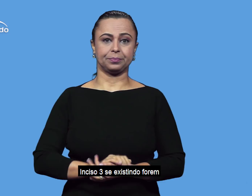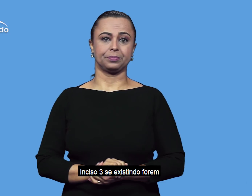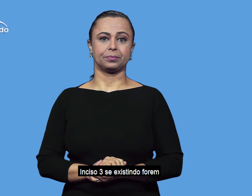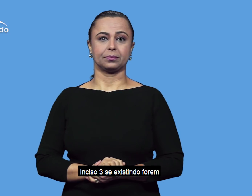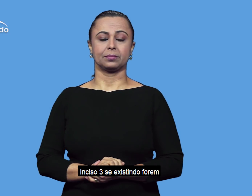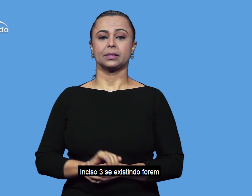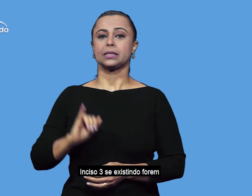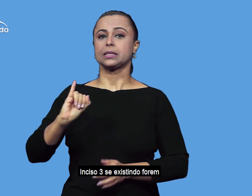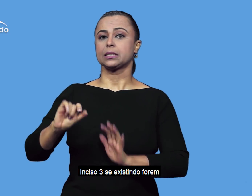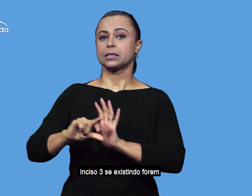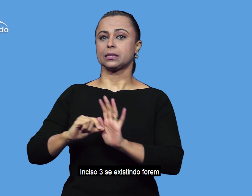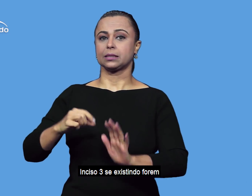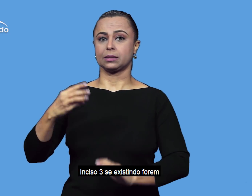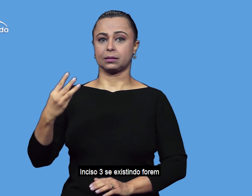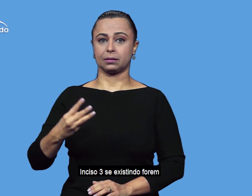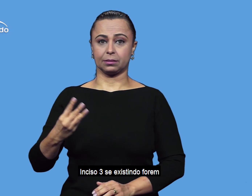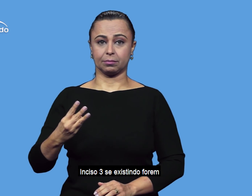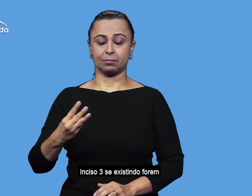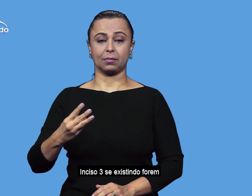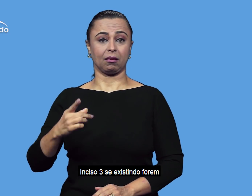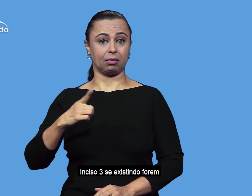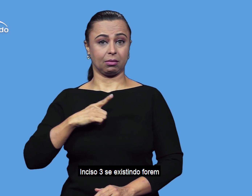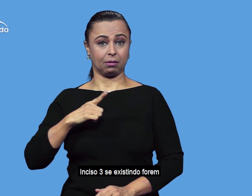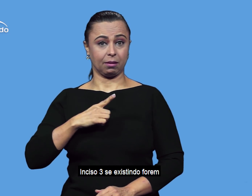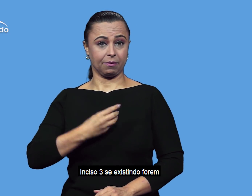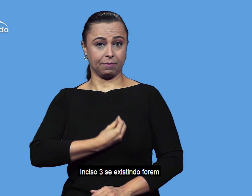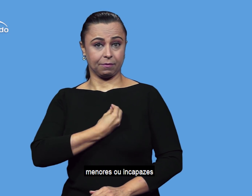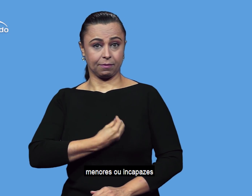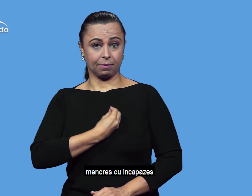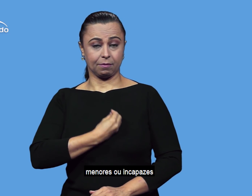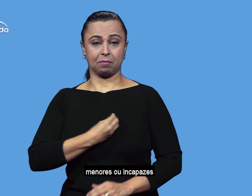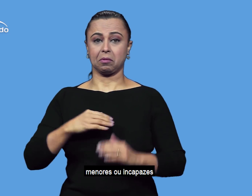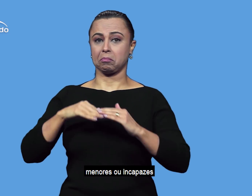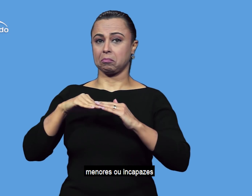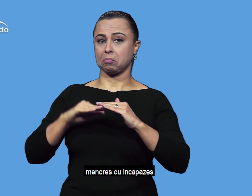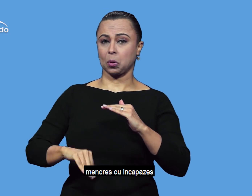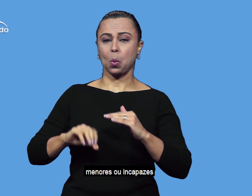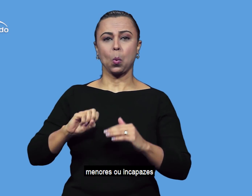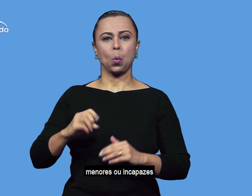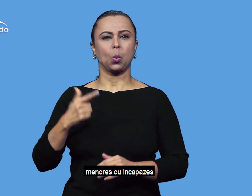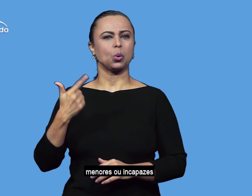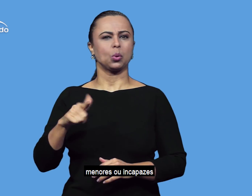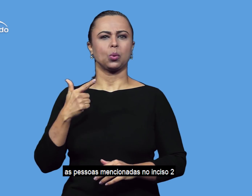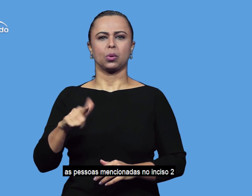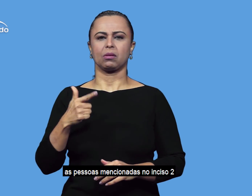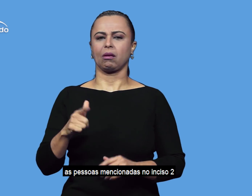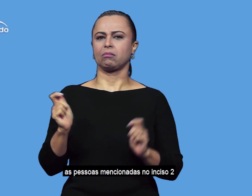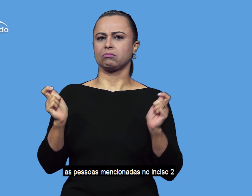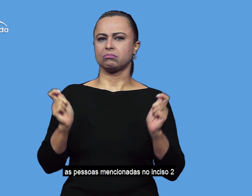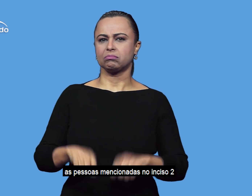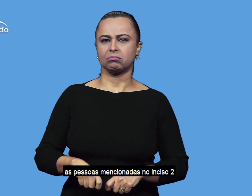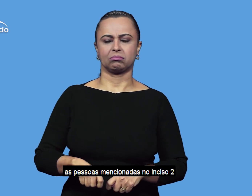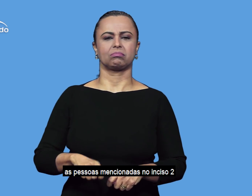3 se existindo forem menores ou incapazes as pessoas mencionadas no inciso